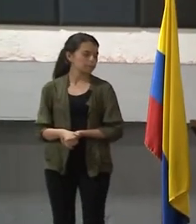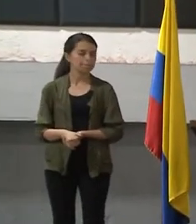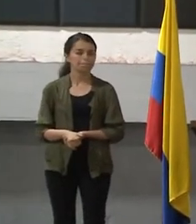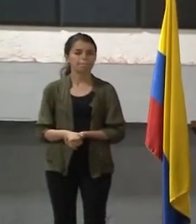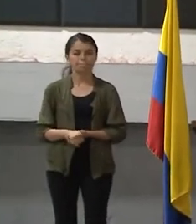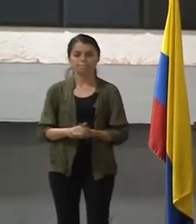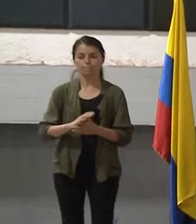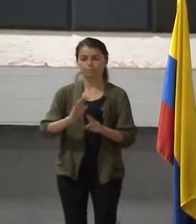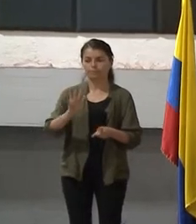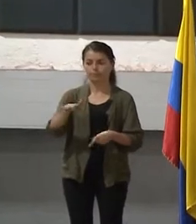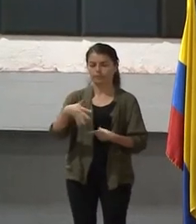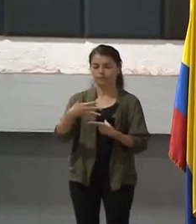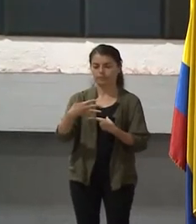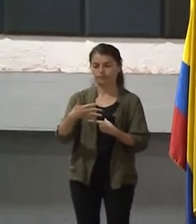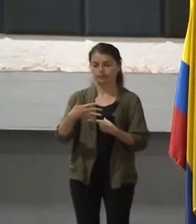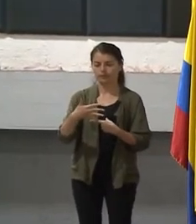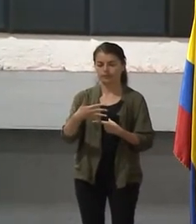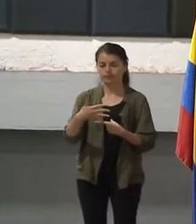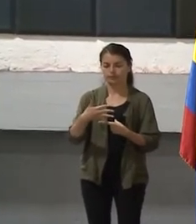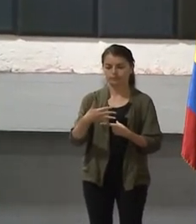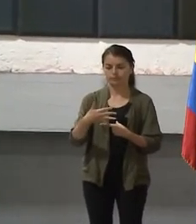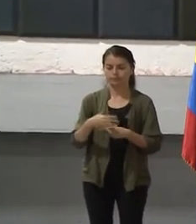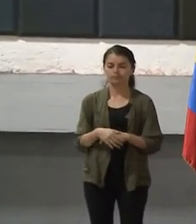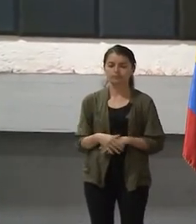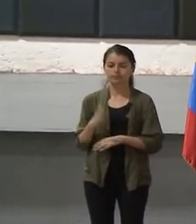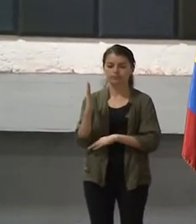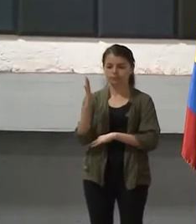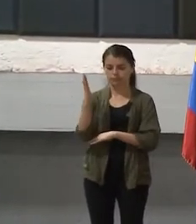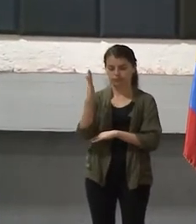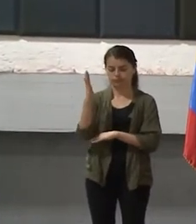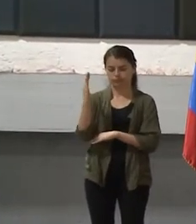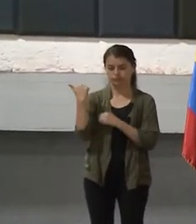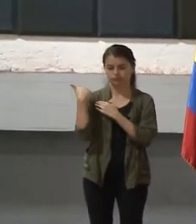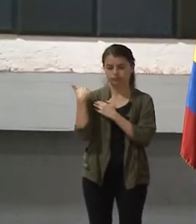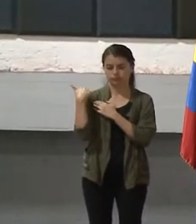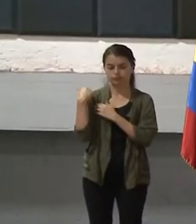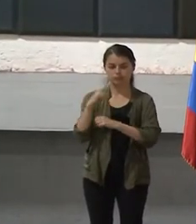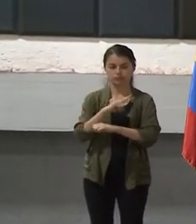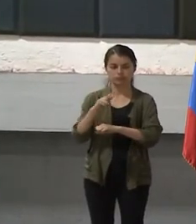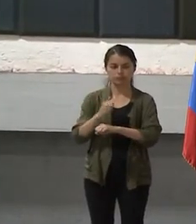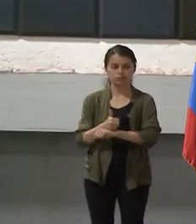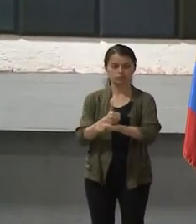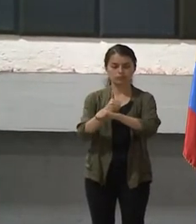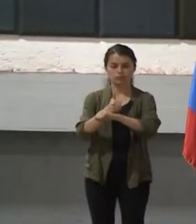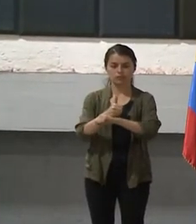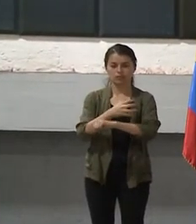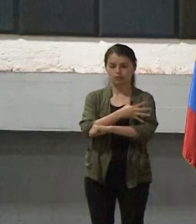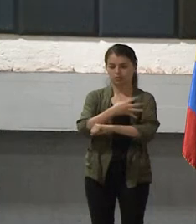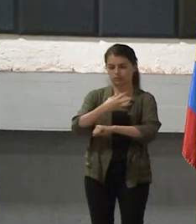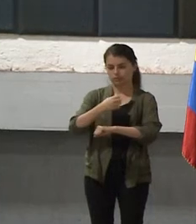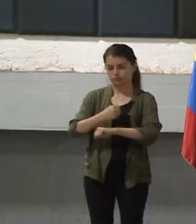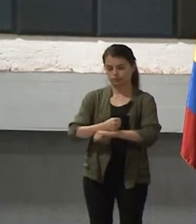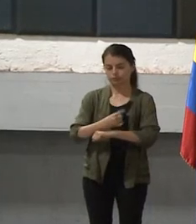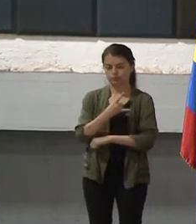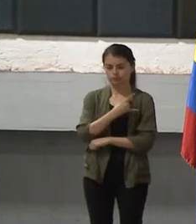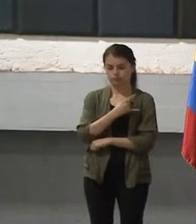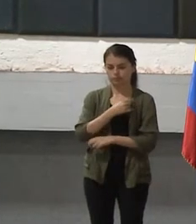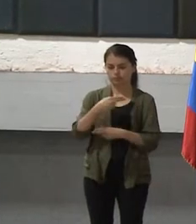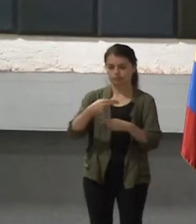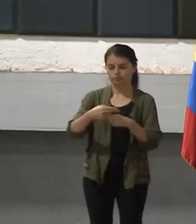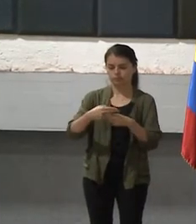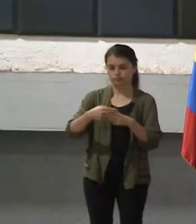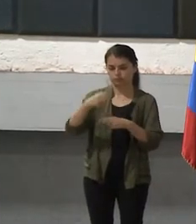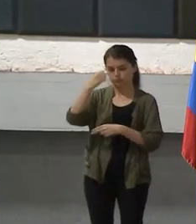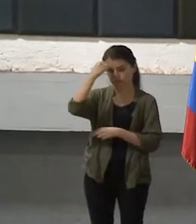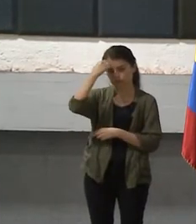sexto palabras de bienvenida a cargo del vicerrector de gestión universitaria profesor harold